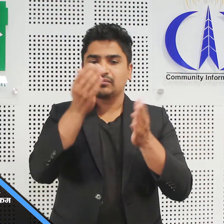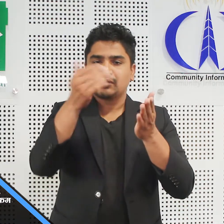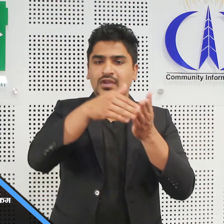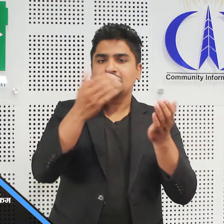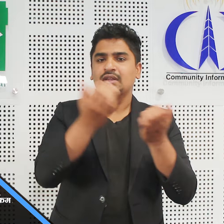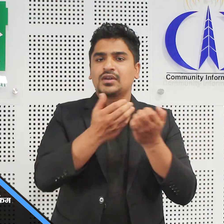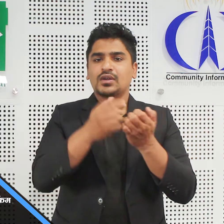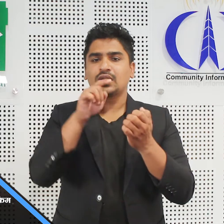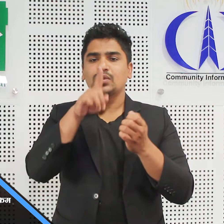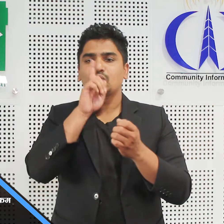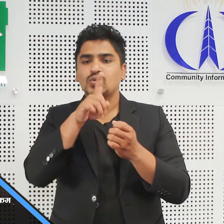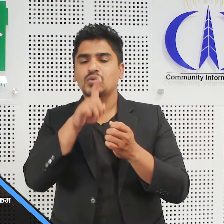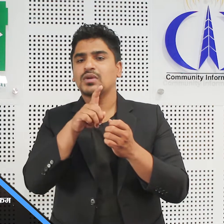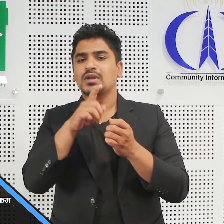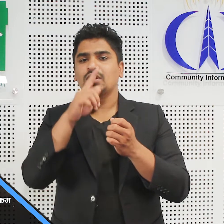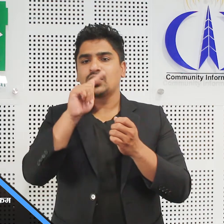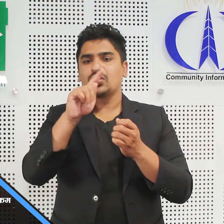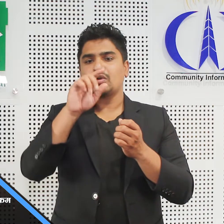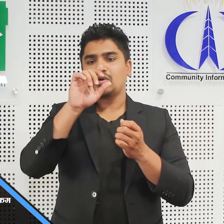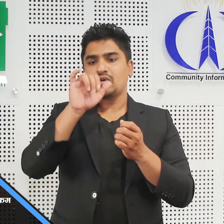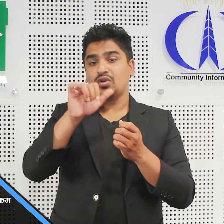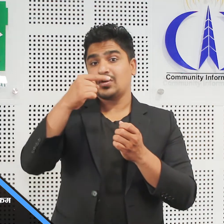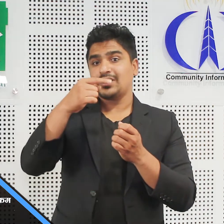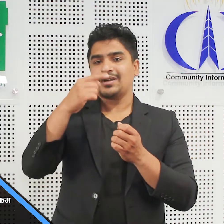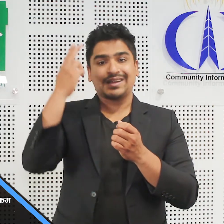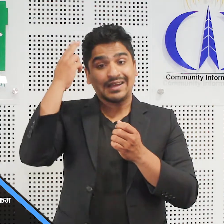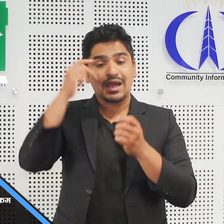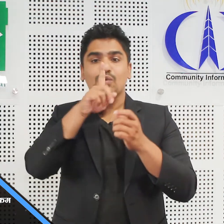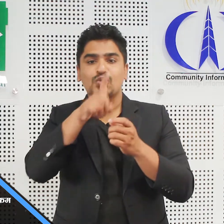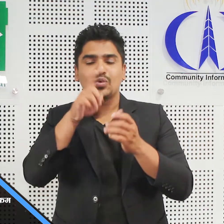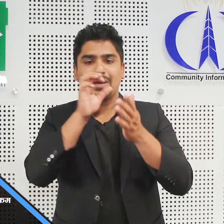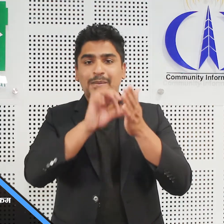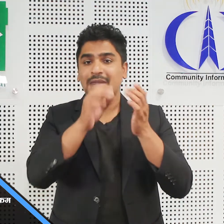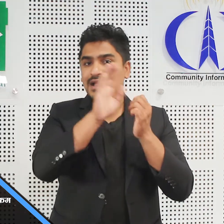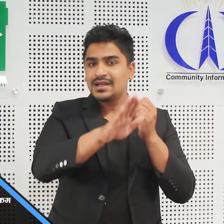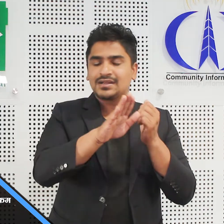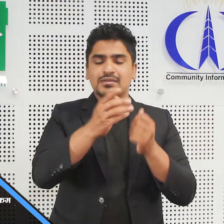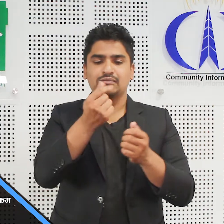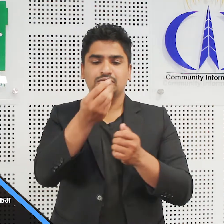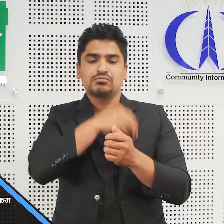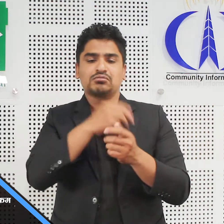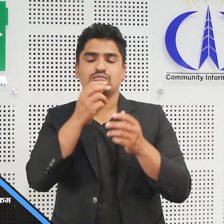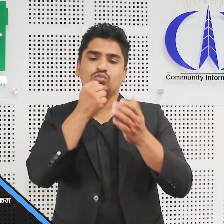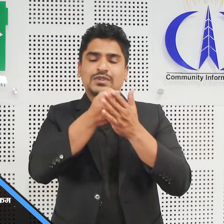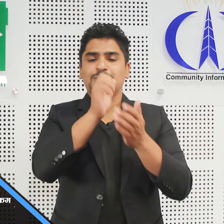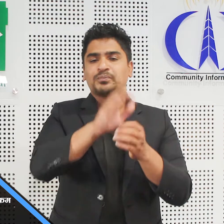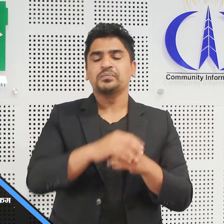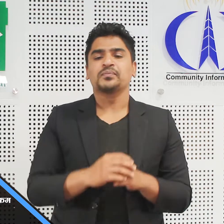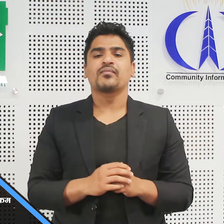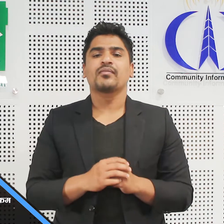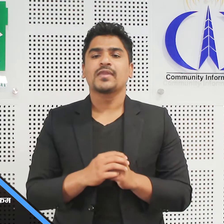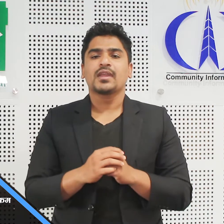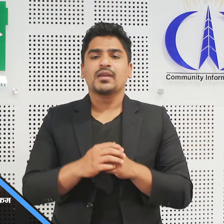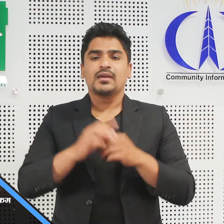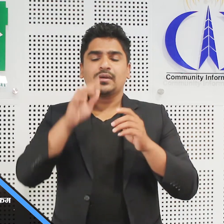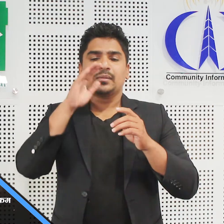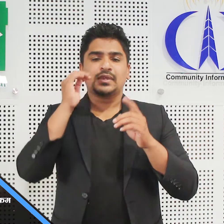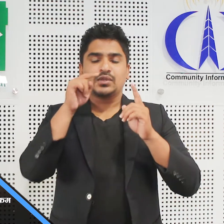रु 30,000 रुपियाँ सहयोग गरेको थियो, त्यो पनि मैले कुखुरा व्यवसायमा लगानी गरेर अहिले चाहिँ कुखुरा यो कडकनाथ भन्ने कुखुरा पालिरहेको छु, यो आय